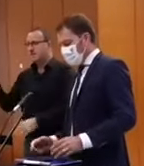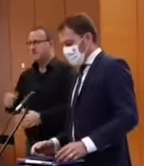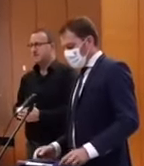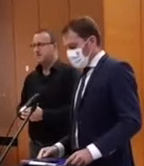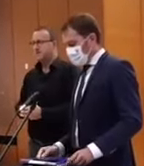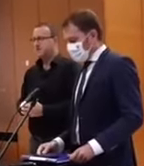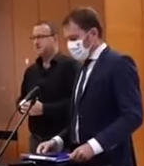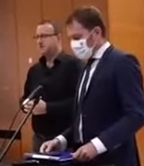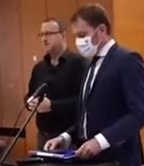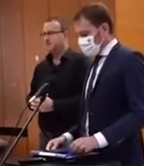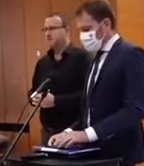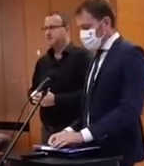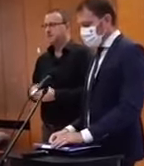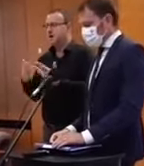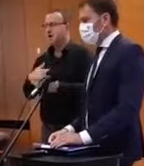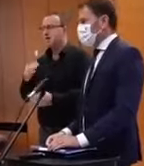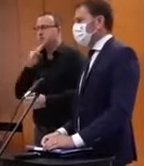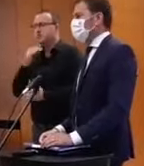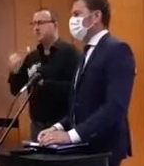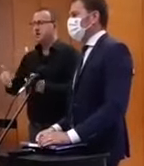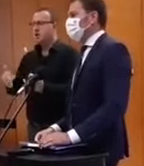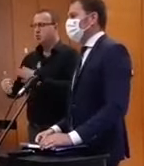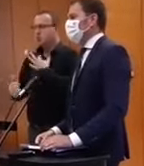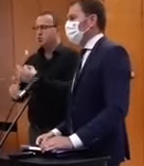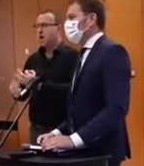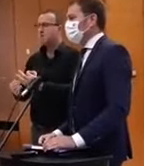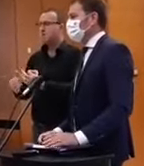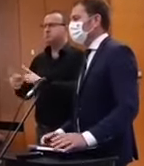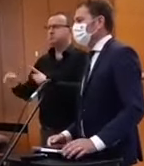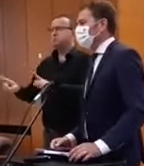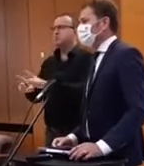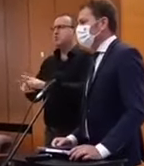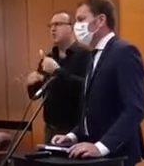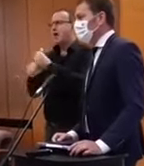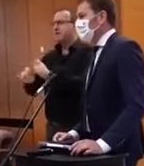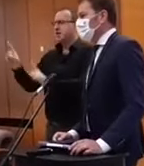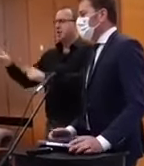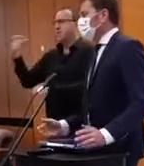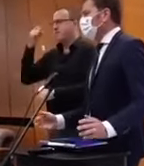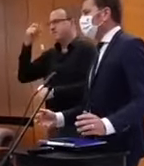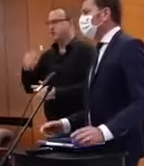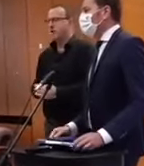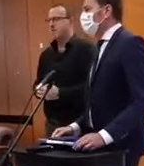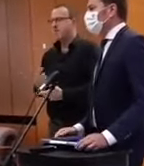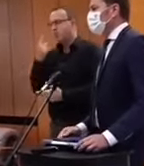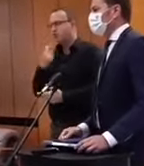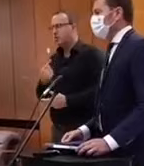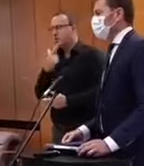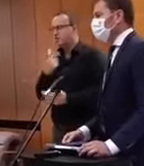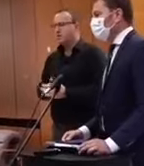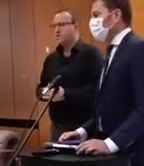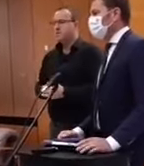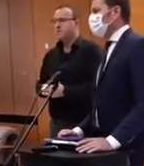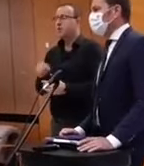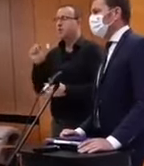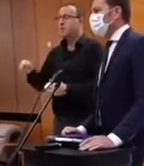financií, ale nemôžeme teraz súhlasiť s čímkoľvek, kto si niečo myslí. Takže bohužiaľ hovorím, že